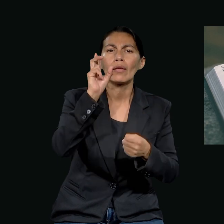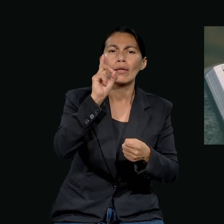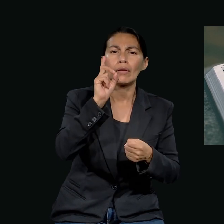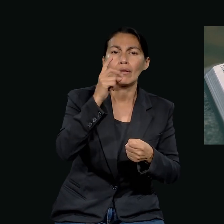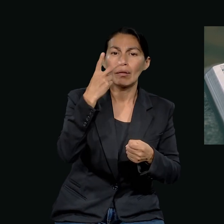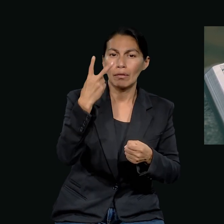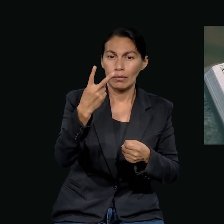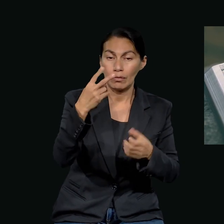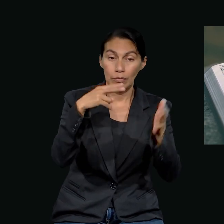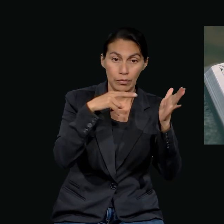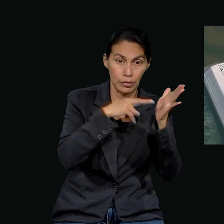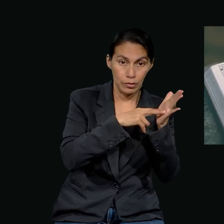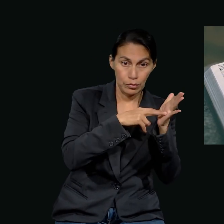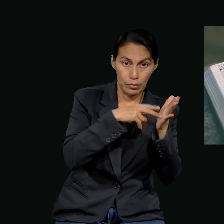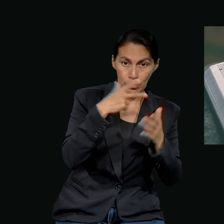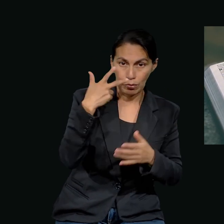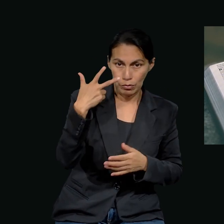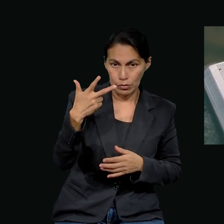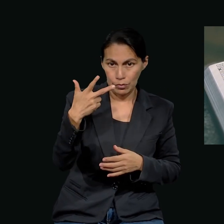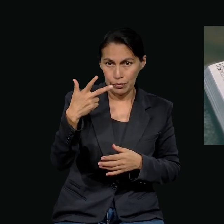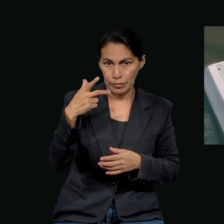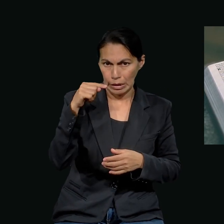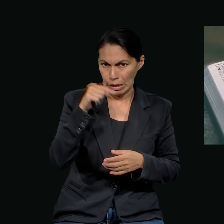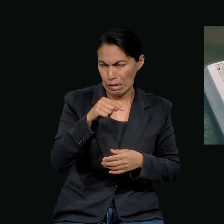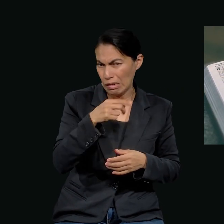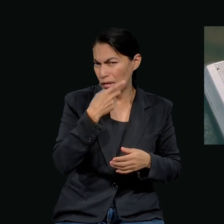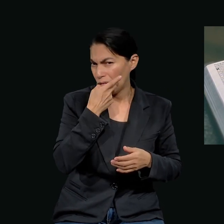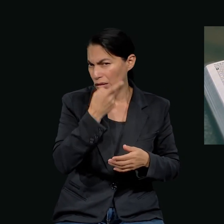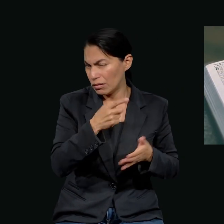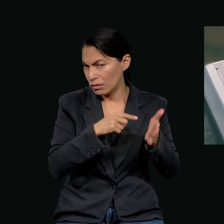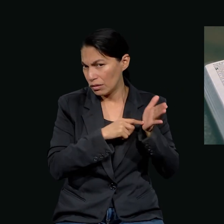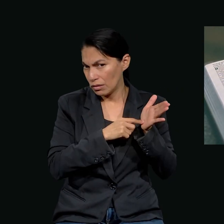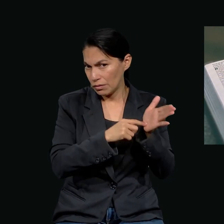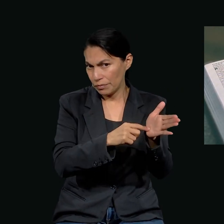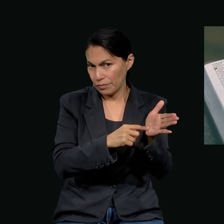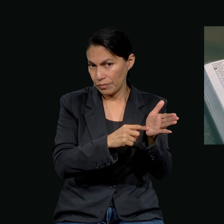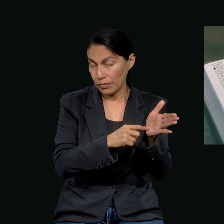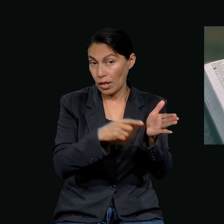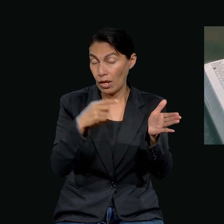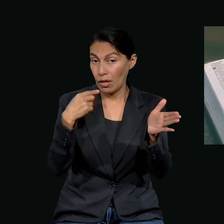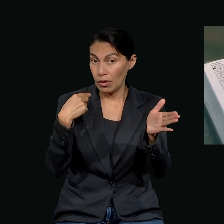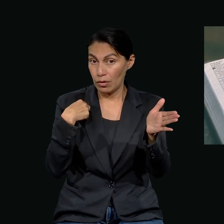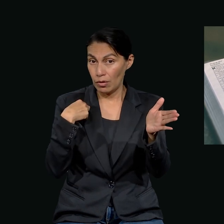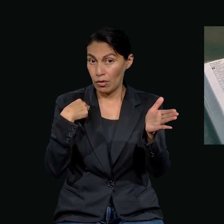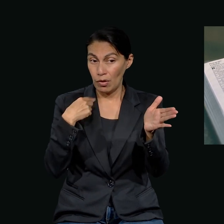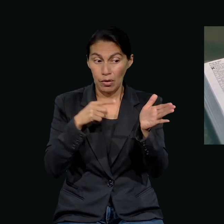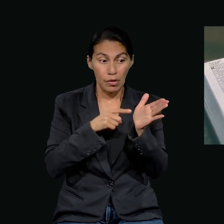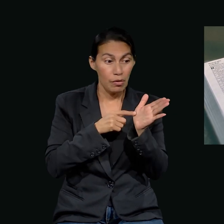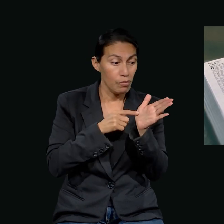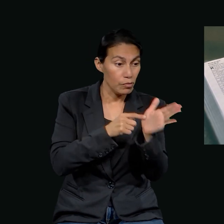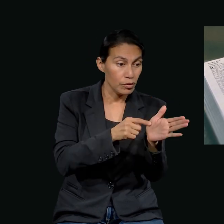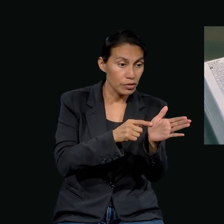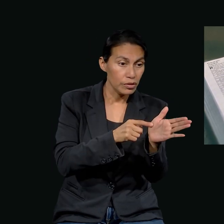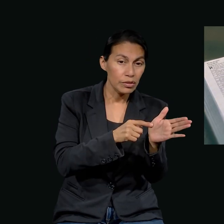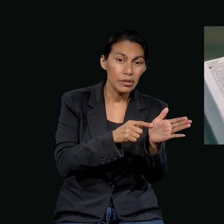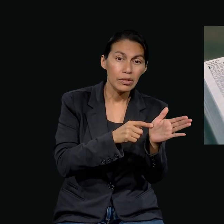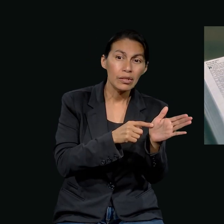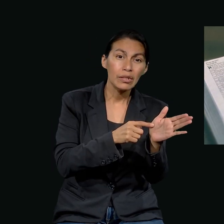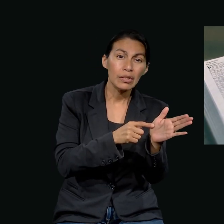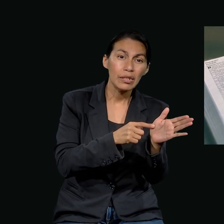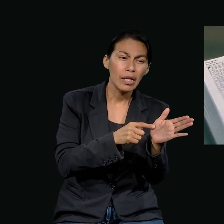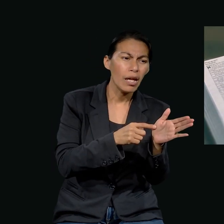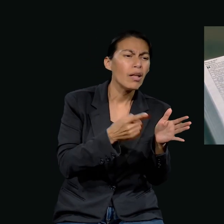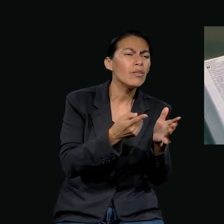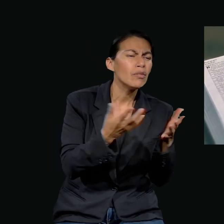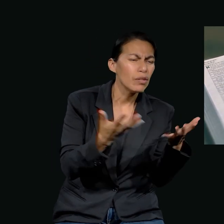Versículo 8 Donde dice el Señor Te haré entender Y te mostraré O te